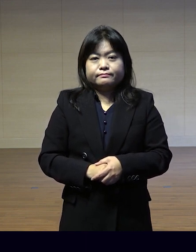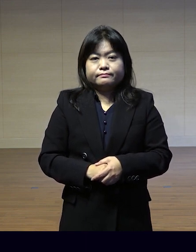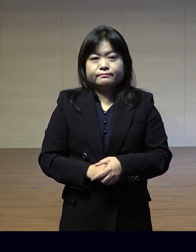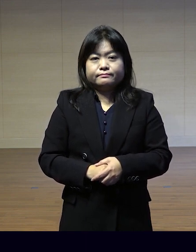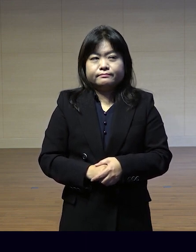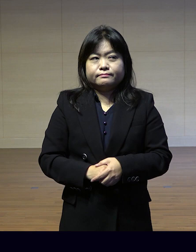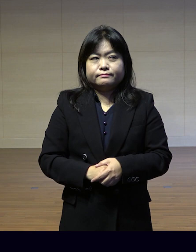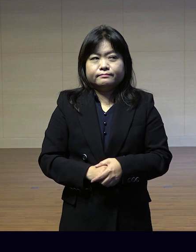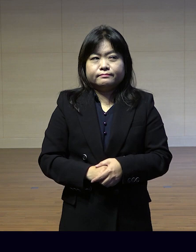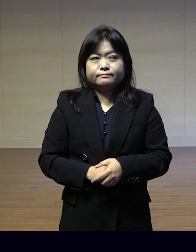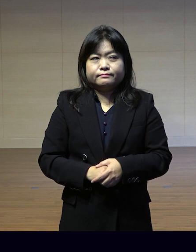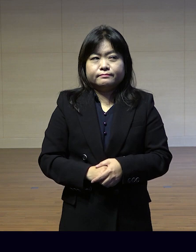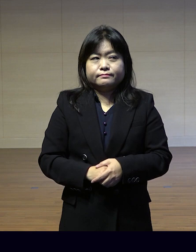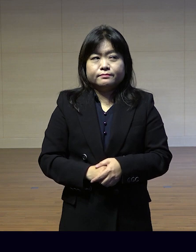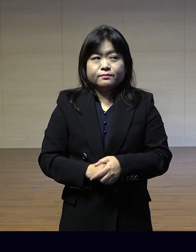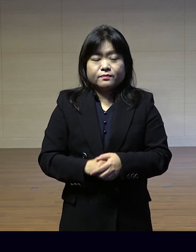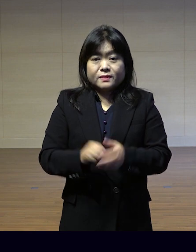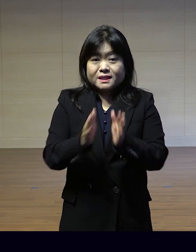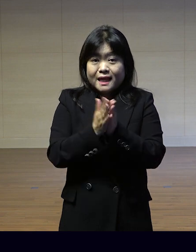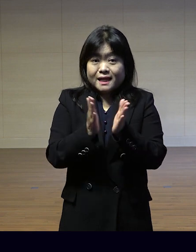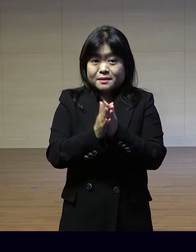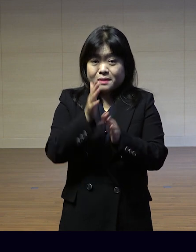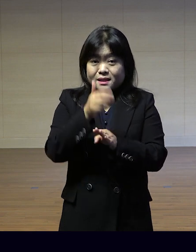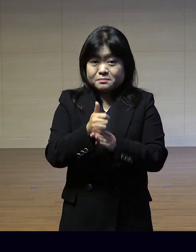아니, 제일 끝에 보니까요.